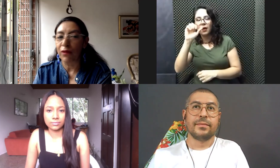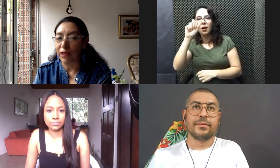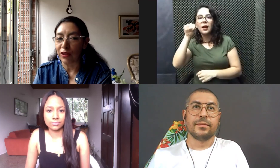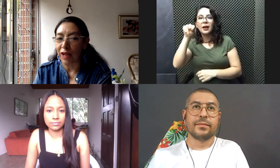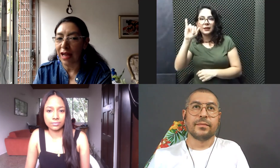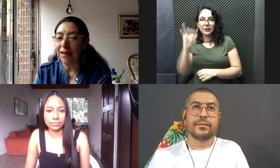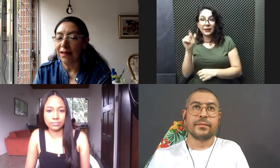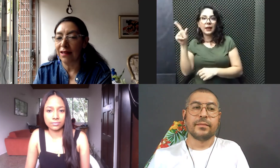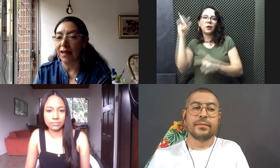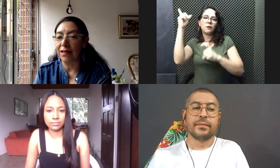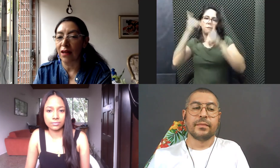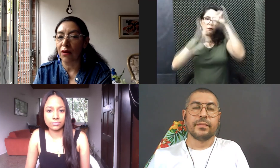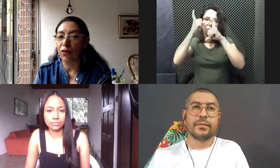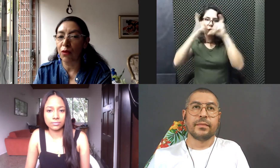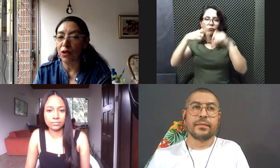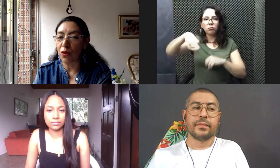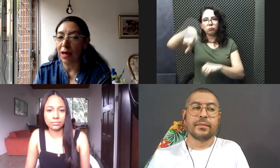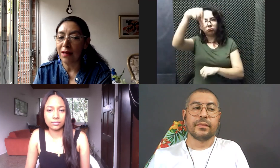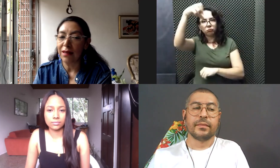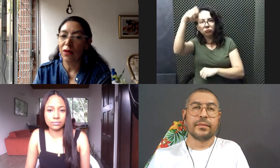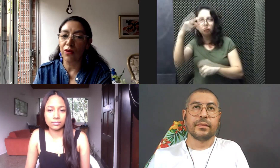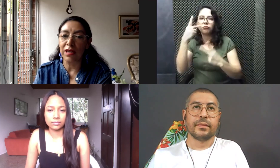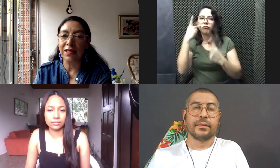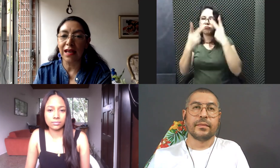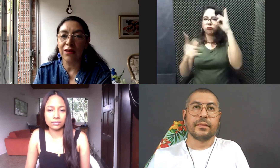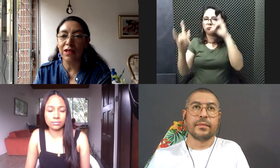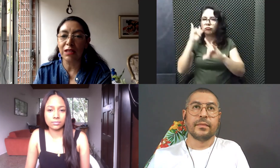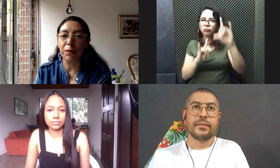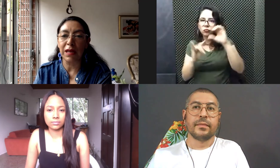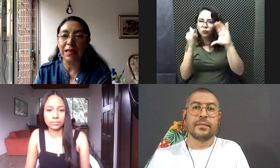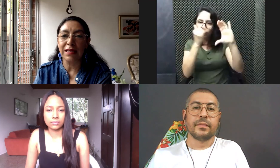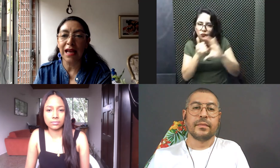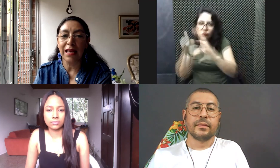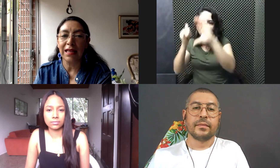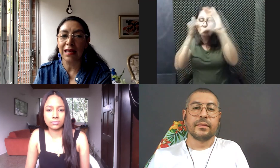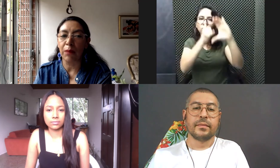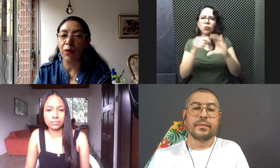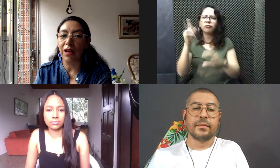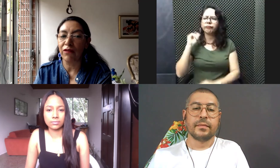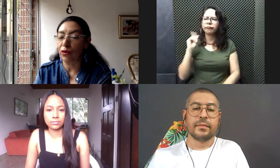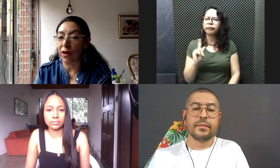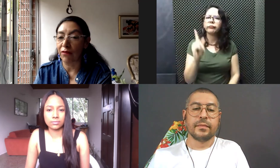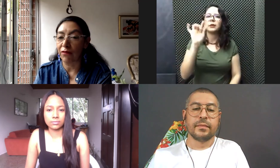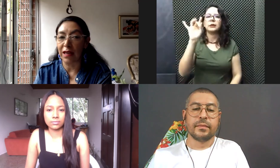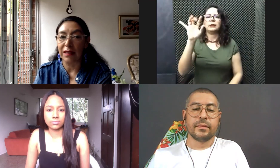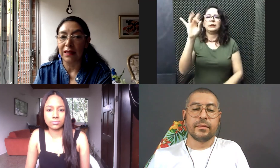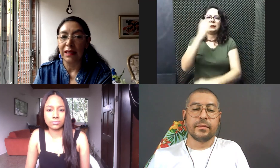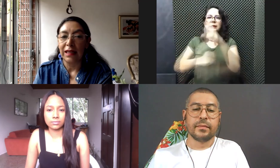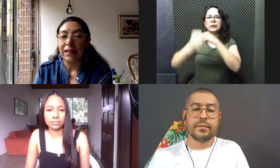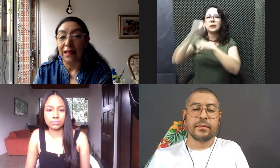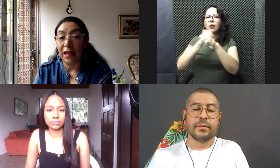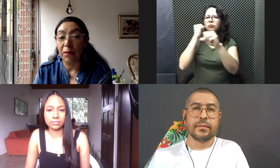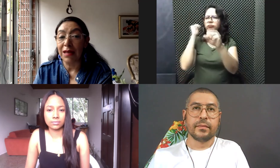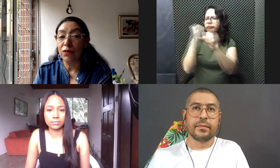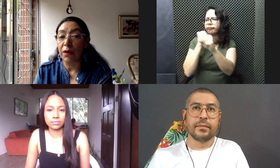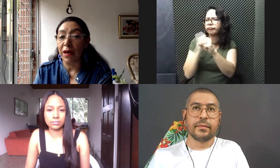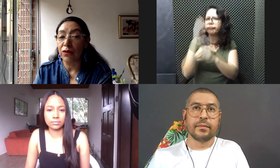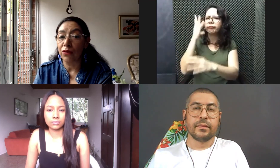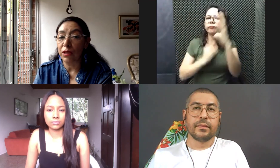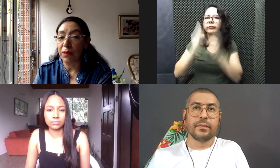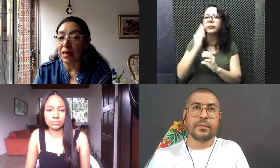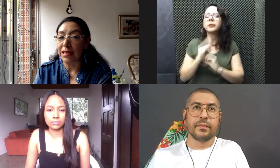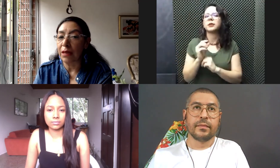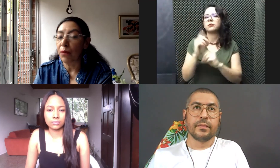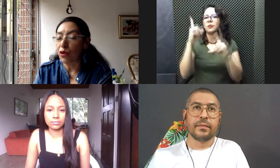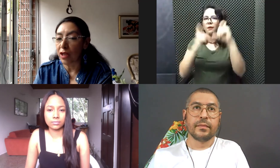fotógrafo profesional y realizador audiovisual con 15 años de experiencia en el campo de la fotografía. Tiene además 9 años